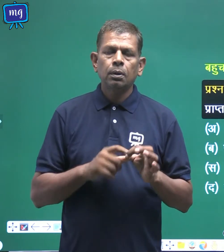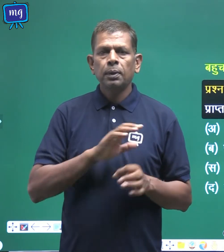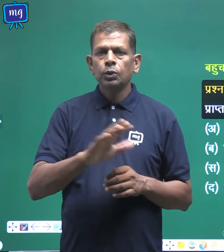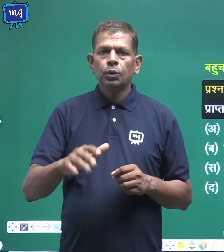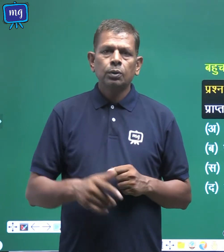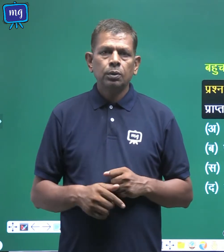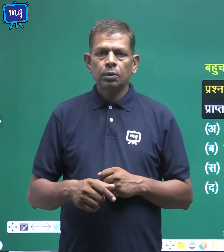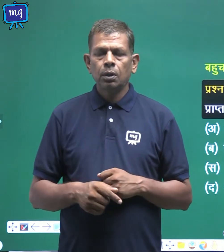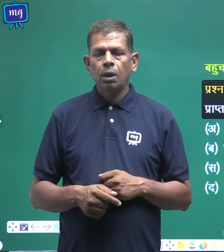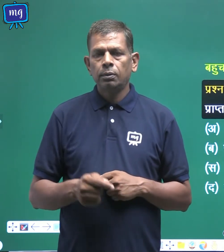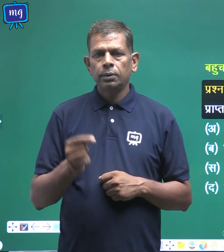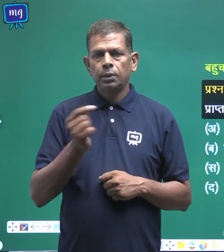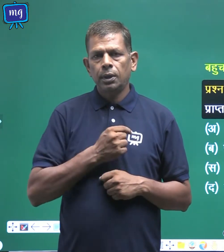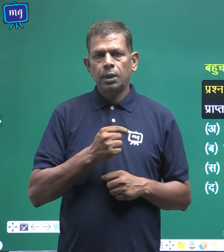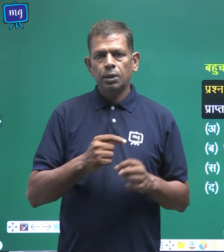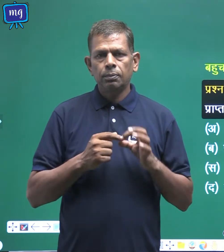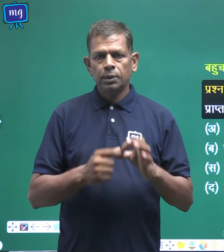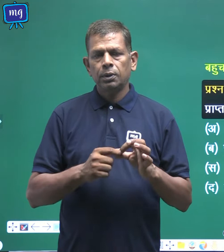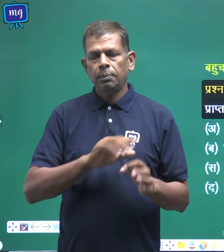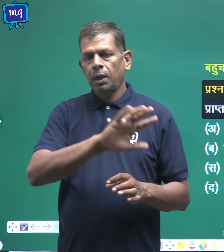बच्चों, इस प्रश्न में हमें